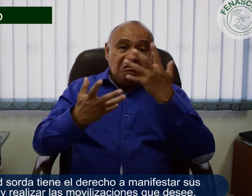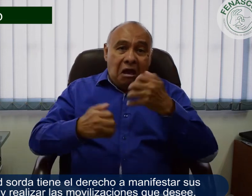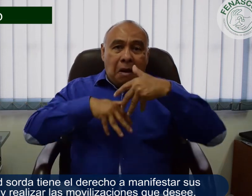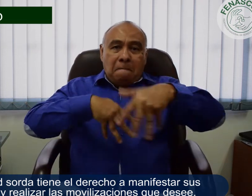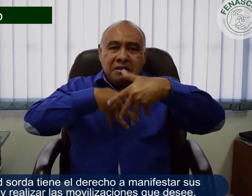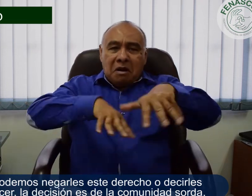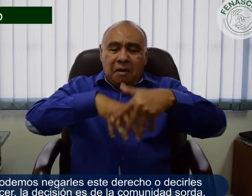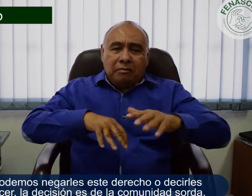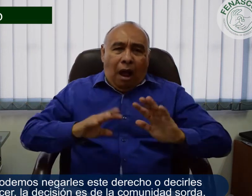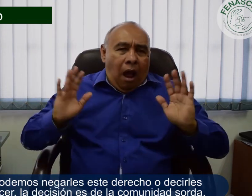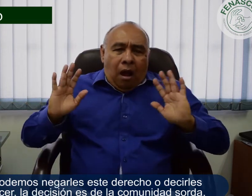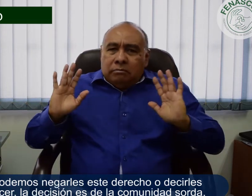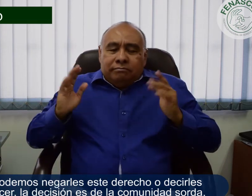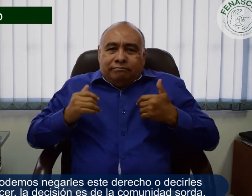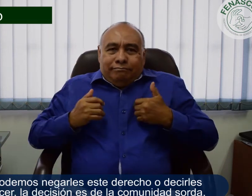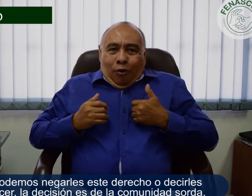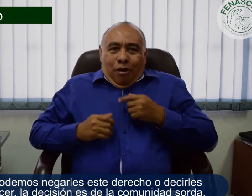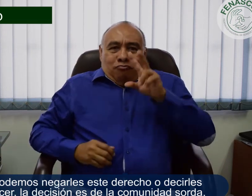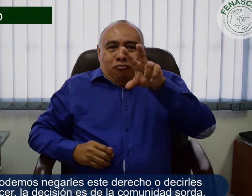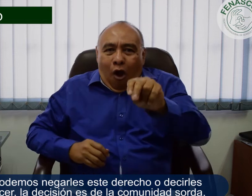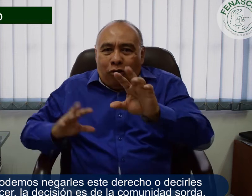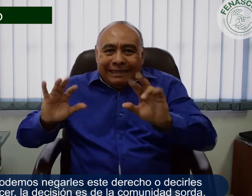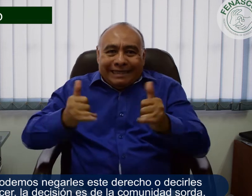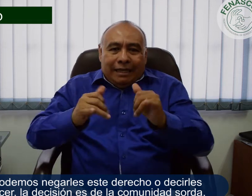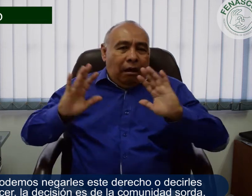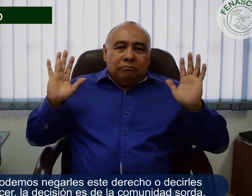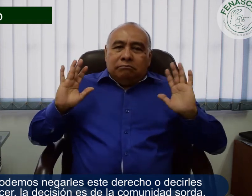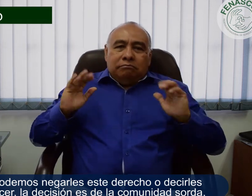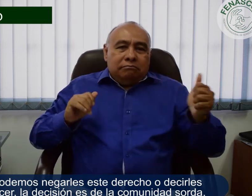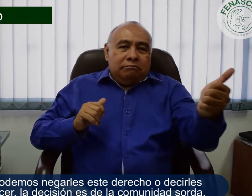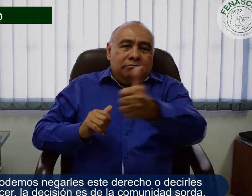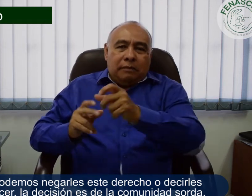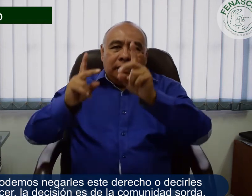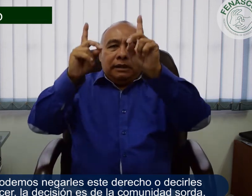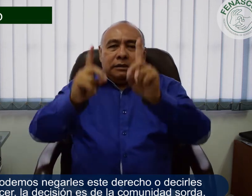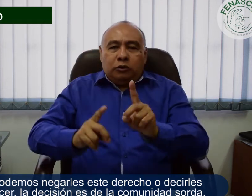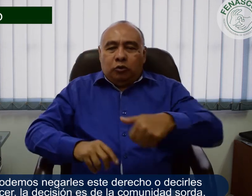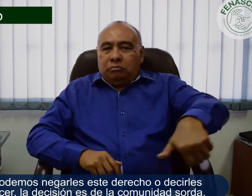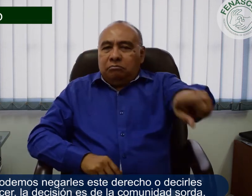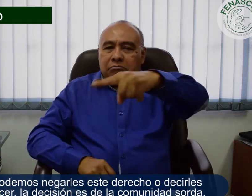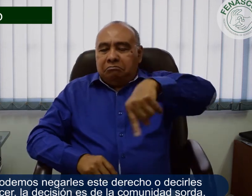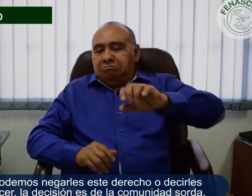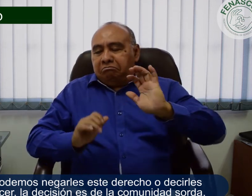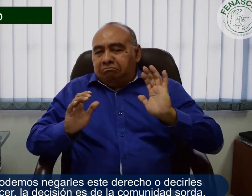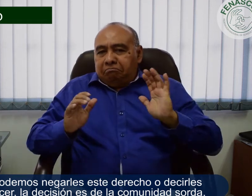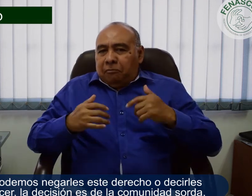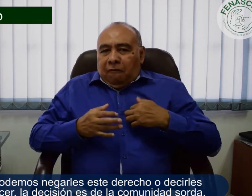movilizaciones que desee. Nosotros no podemos negarle este derecho o decirles que deben hacer, la decisión